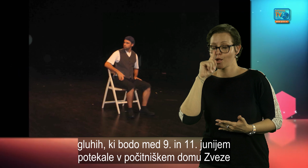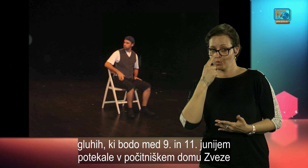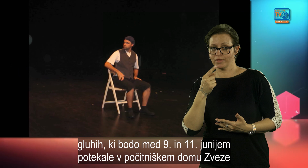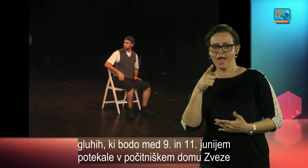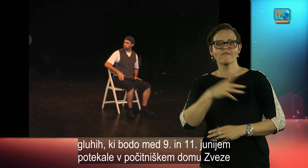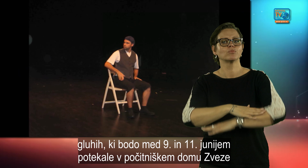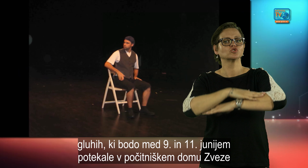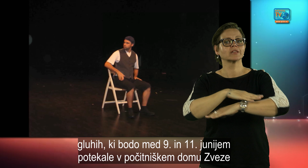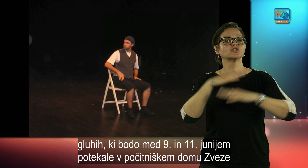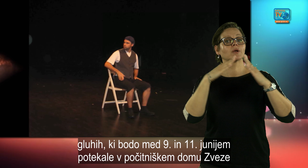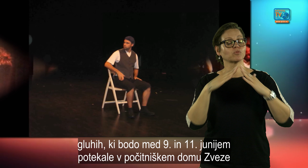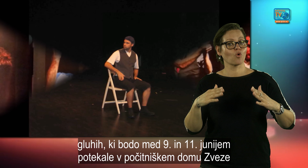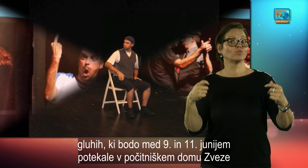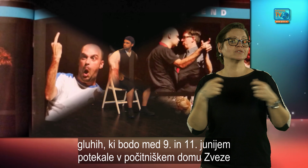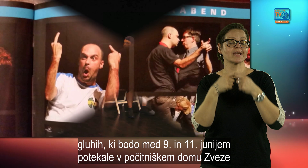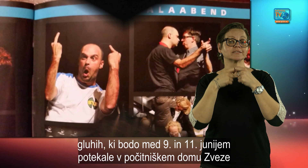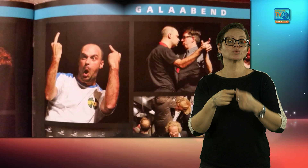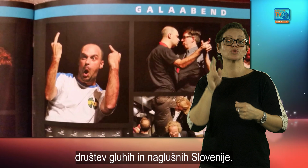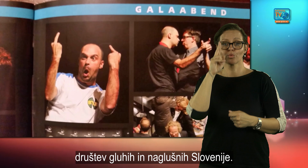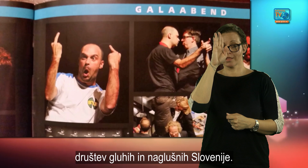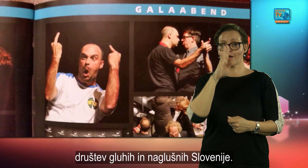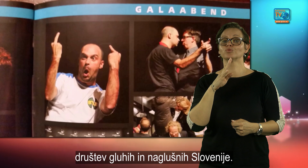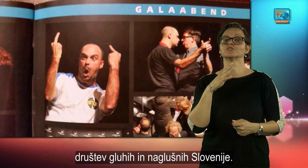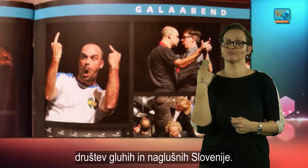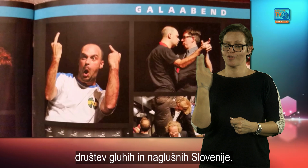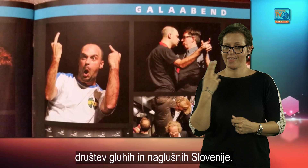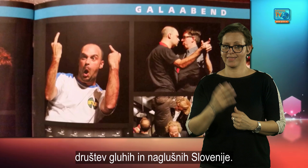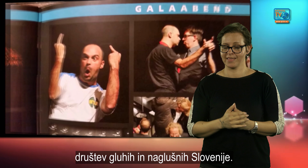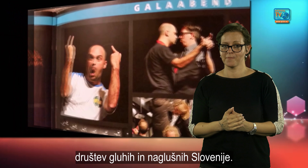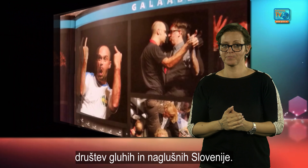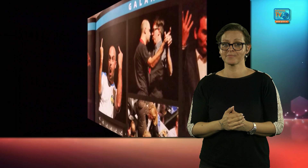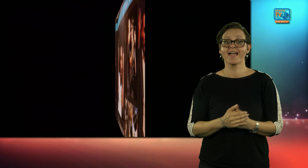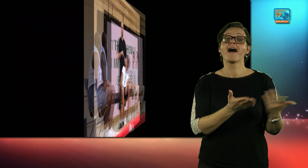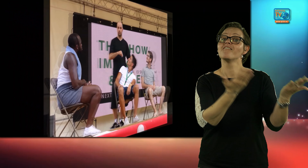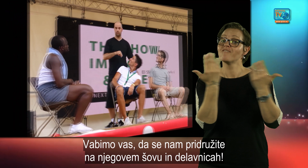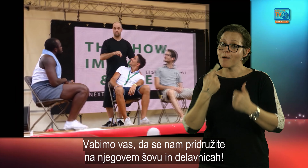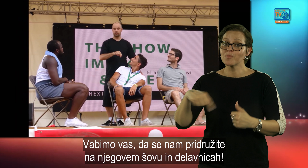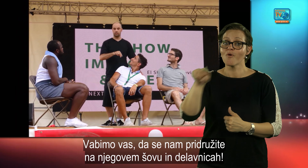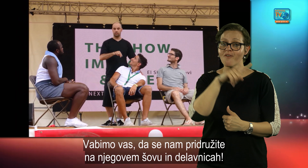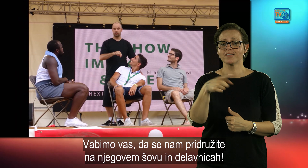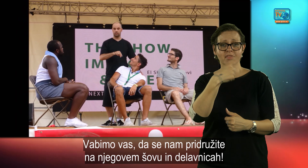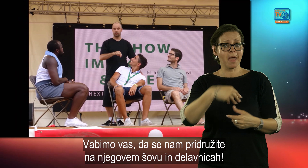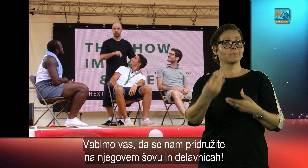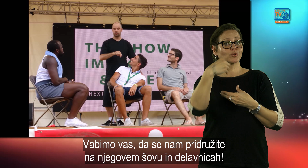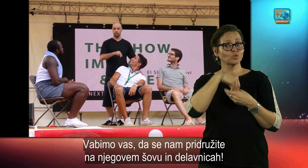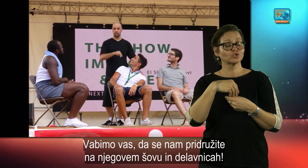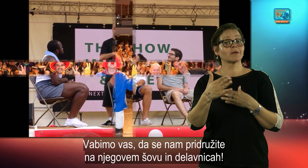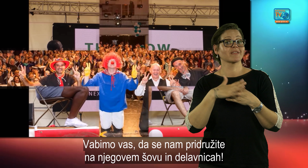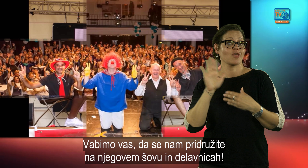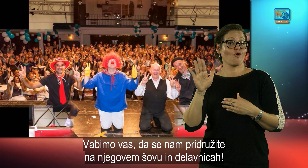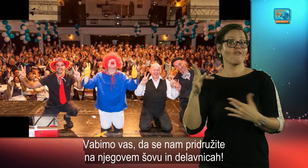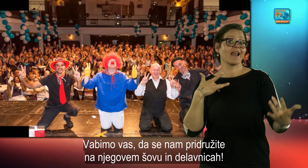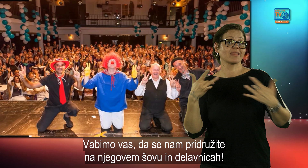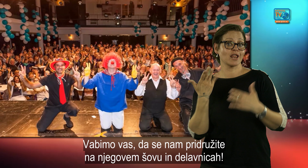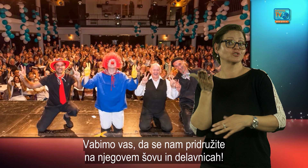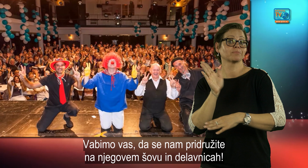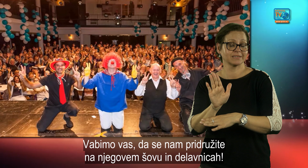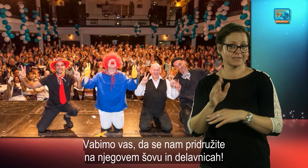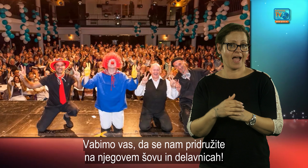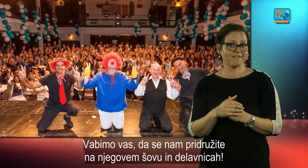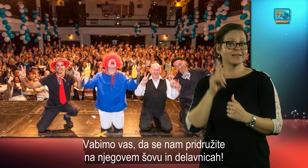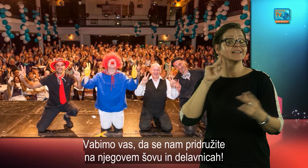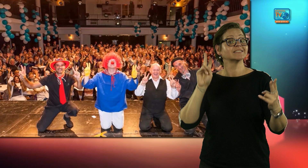in 11. junijem potekale v Počitniškem domu Zveze društev gluhih in naglušnih Slovenije. Vapimo vas, da se nam